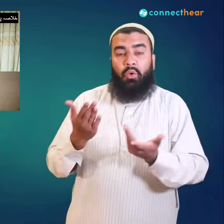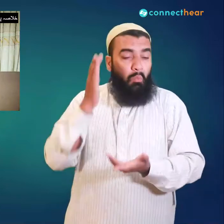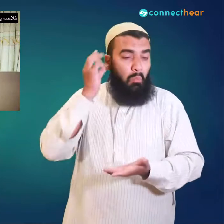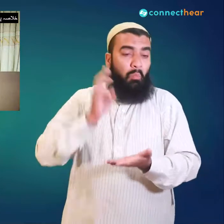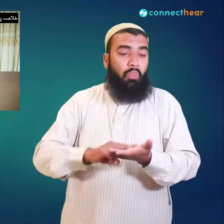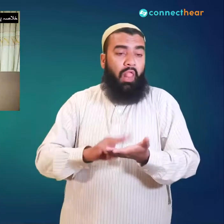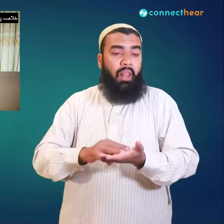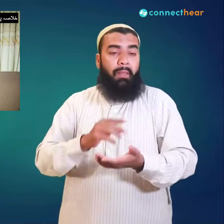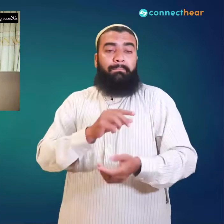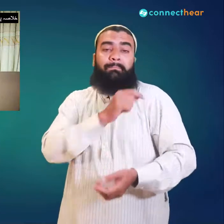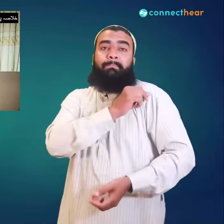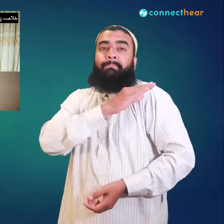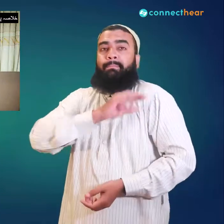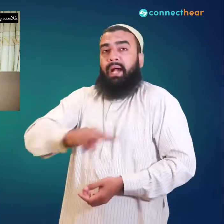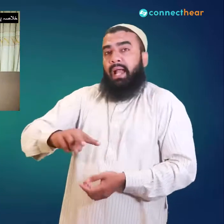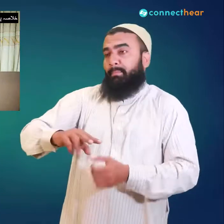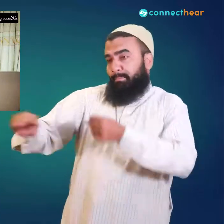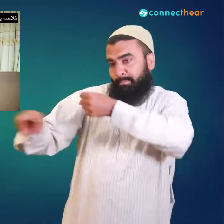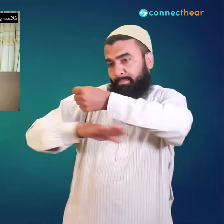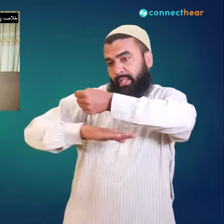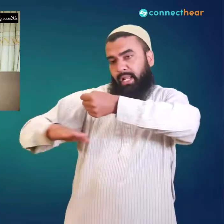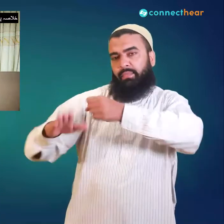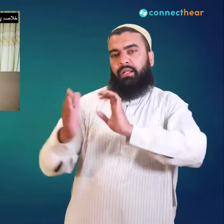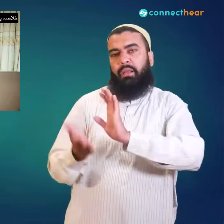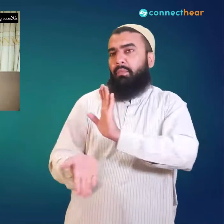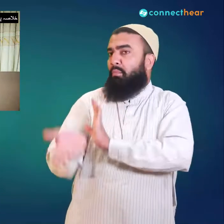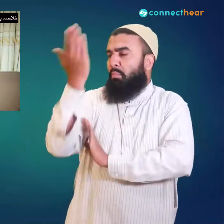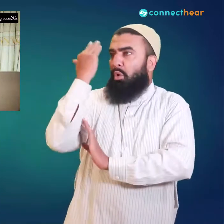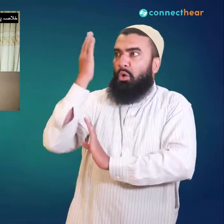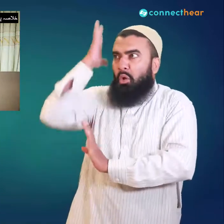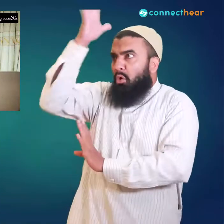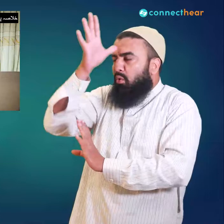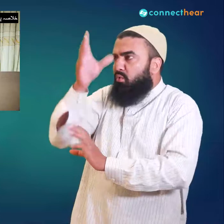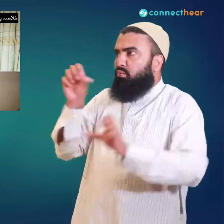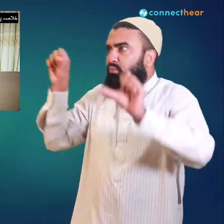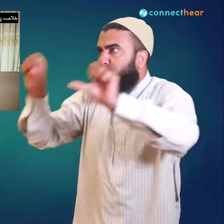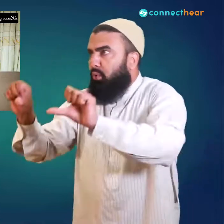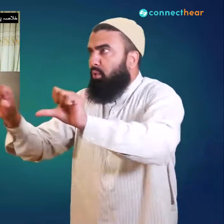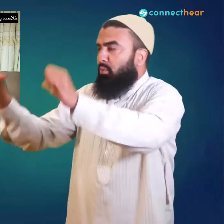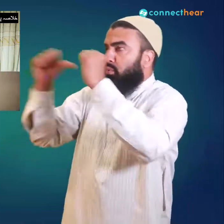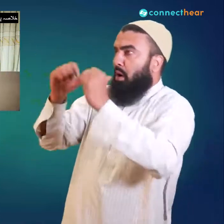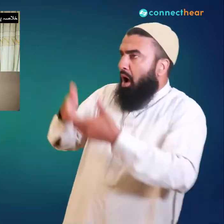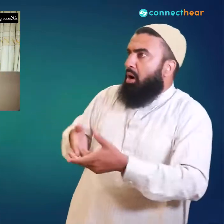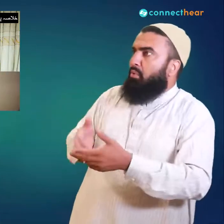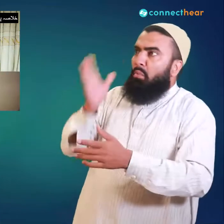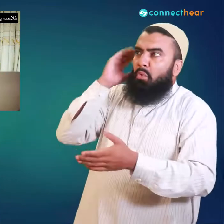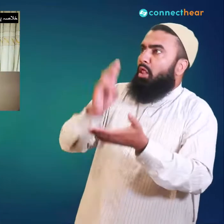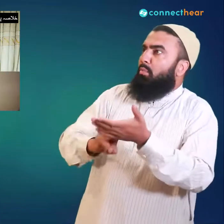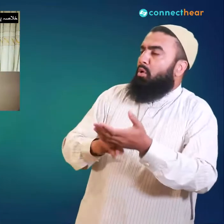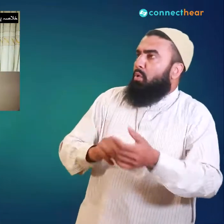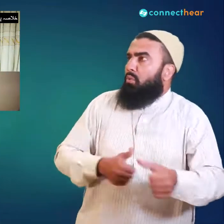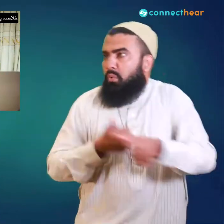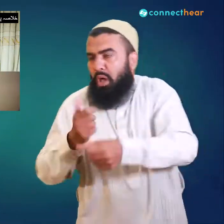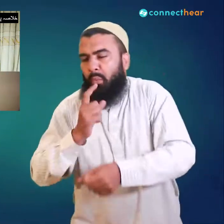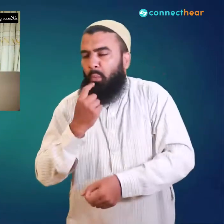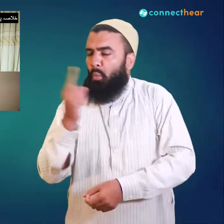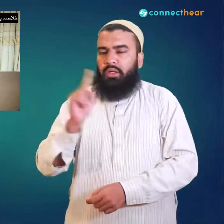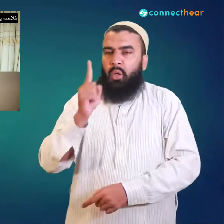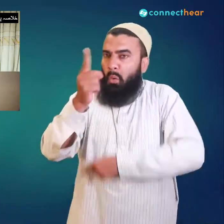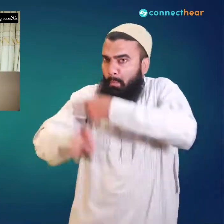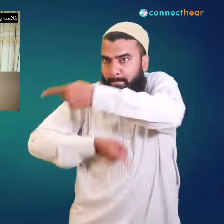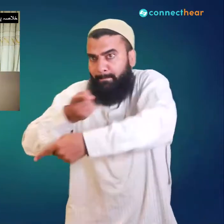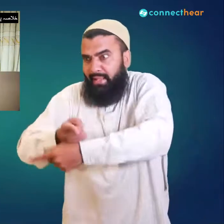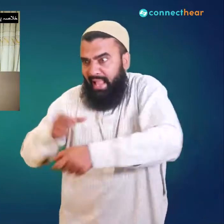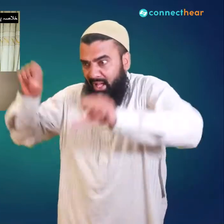کے ساتھ دشمنی والے اور اسلام سے قبل والے بھلا دیے جائیں گے۔ اب ایمان لانے کے بعد وہ مسلمان برادری